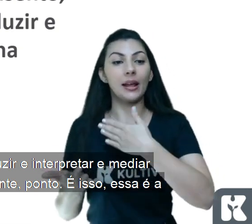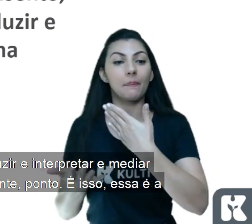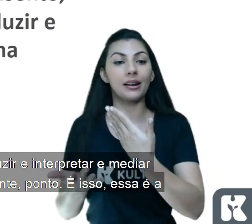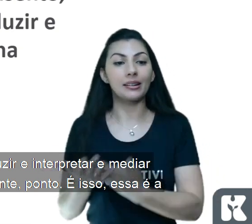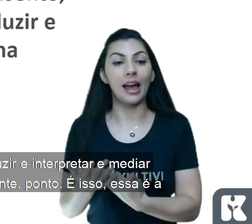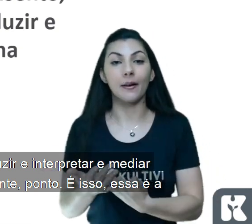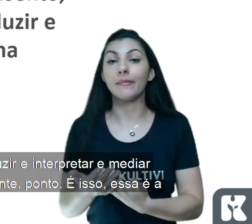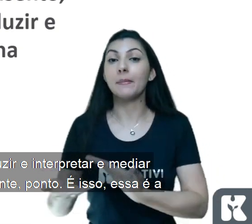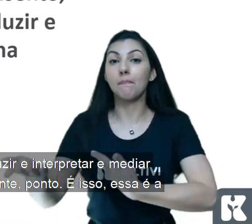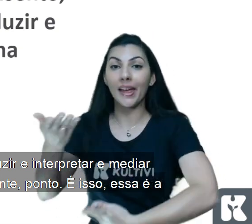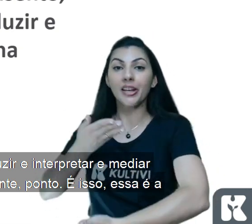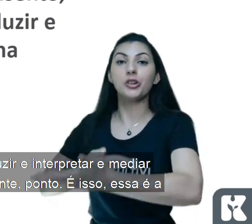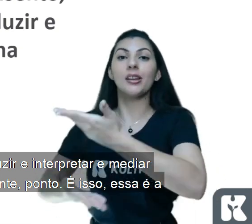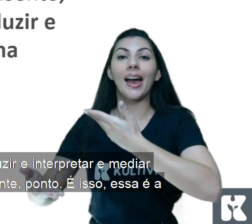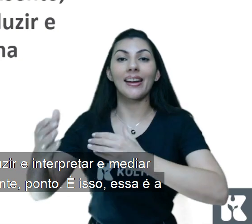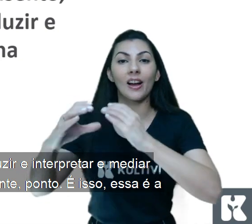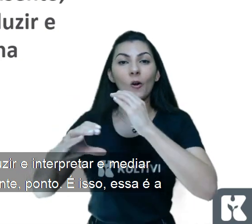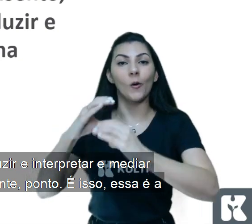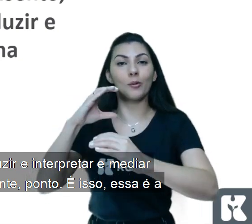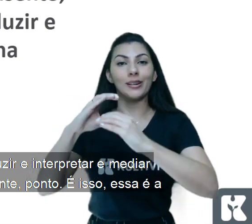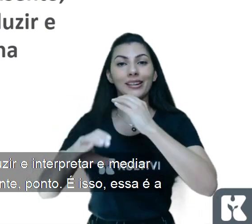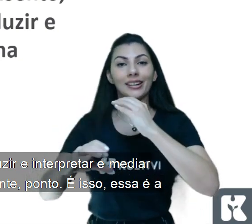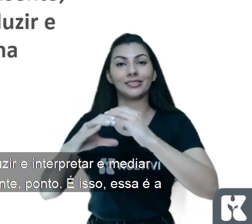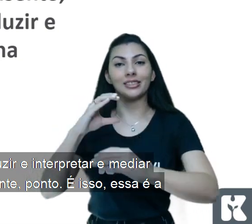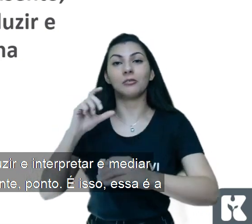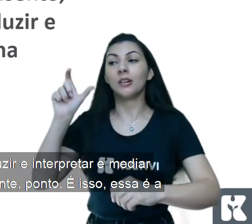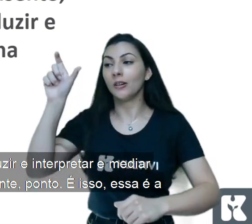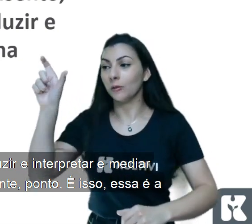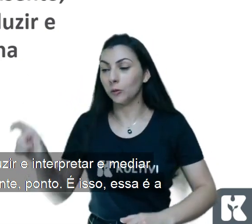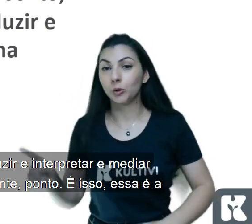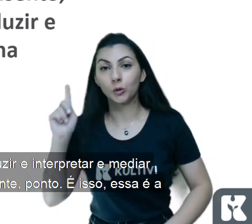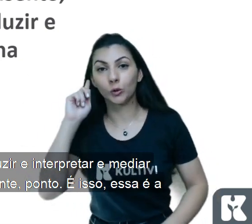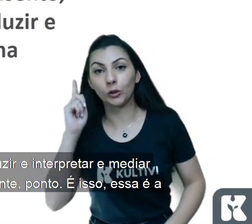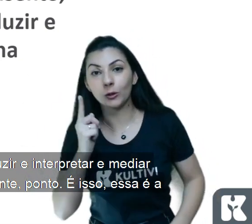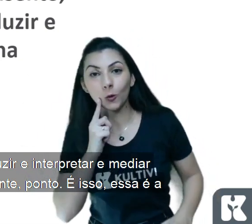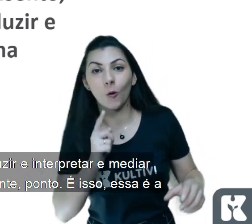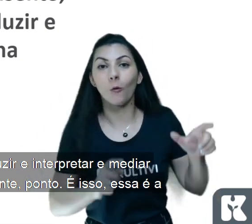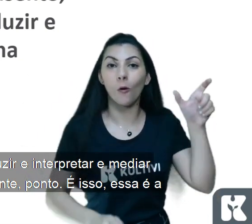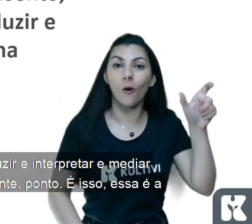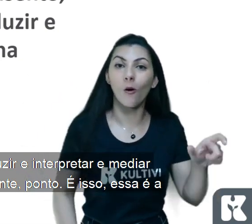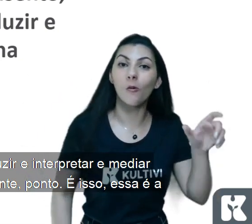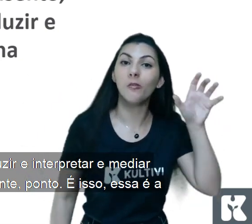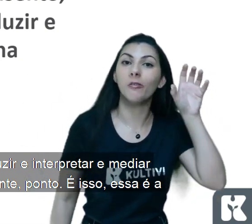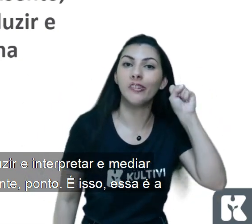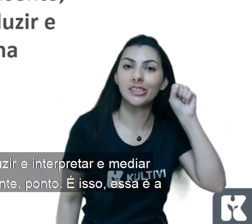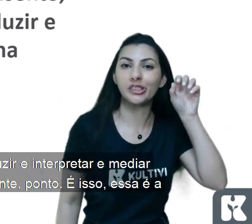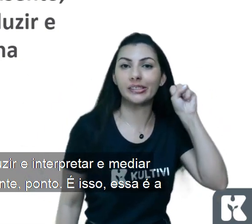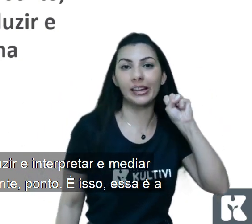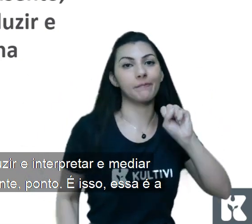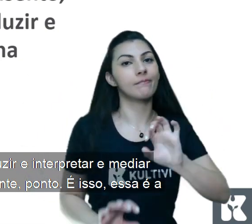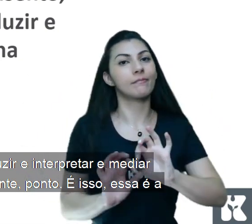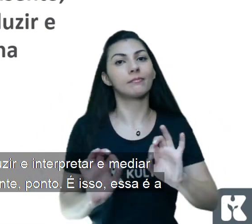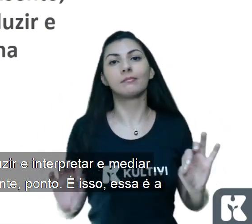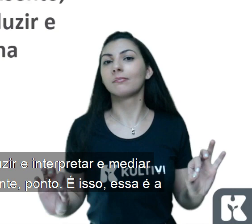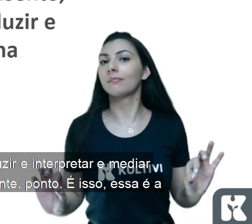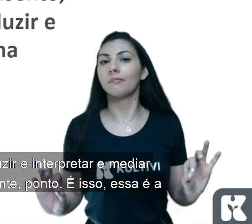e interpretar e mediar na comunicação do surdo com o